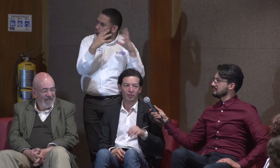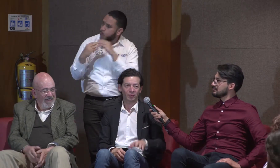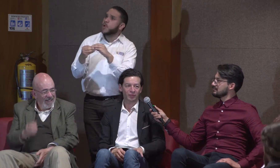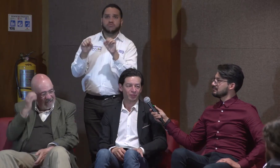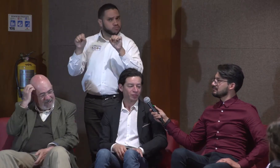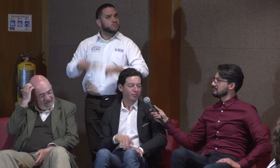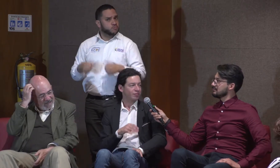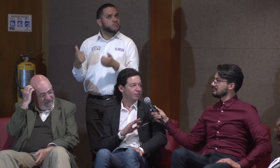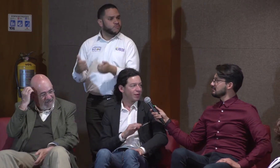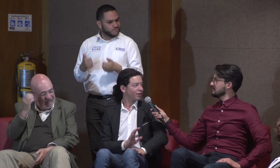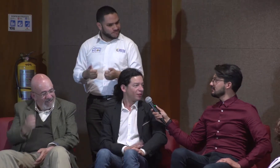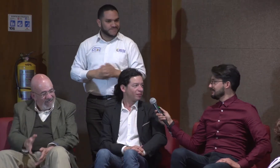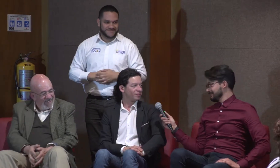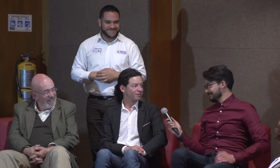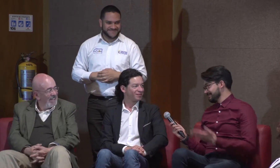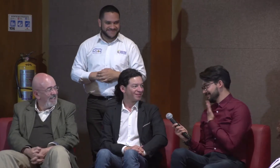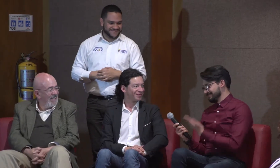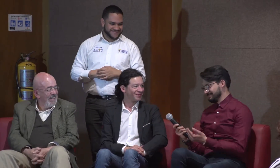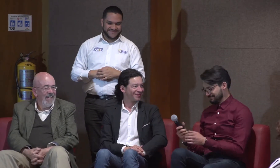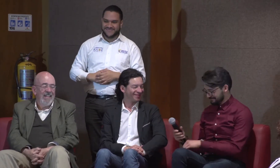aprobaron. Eso fue.